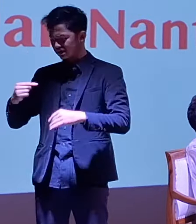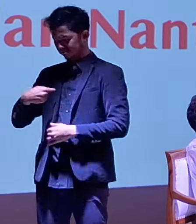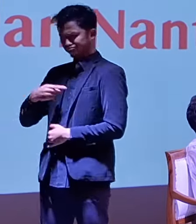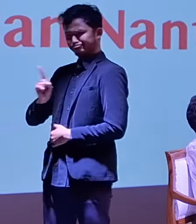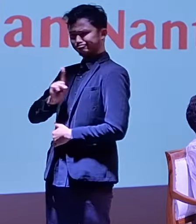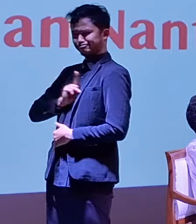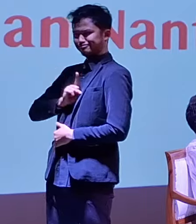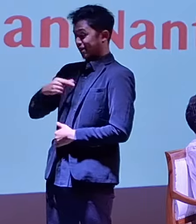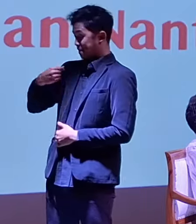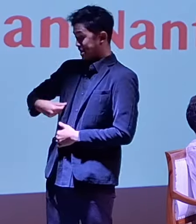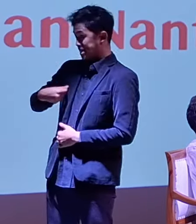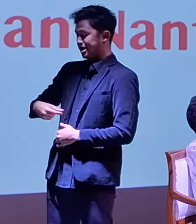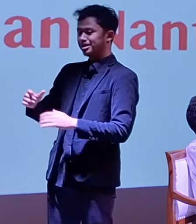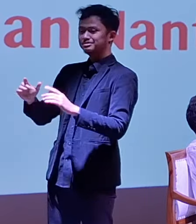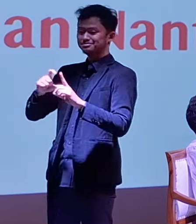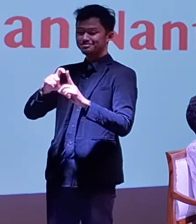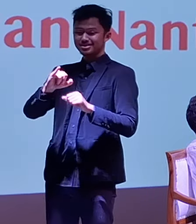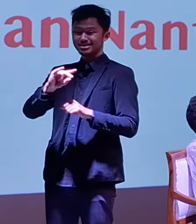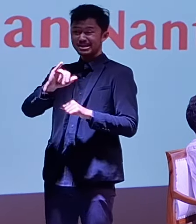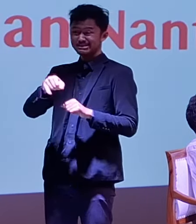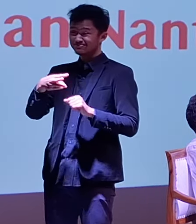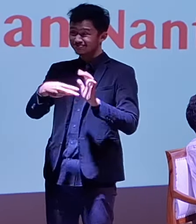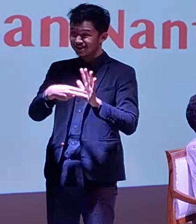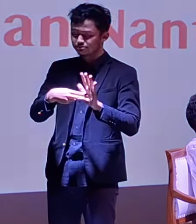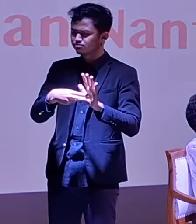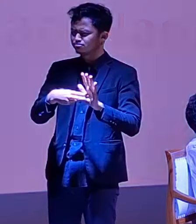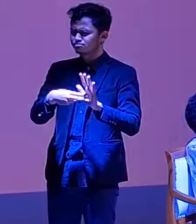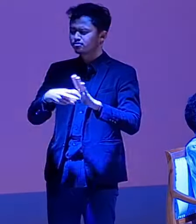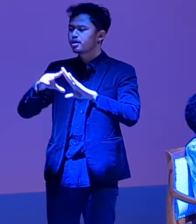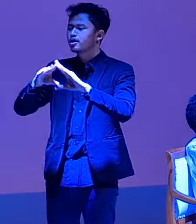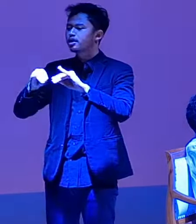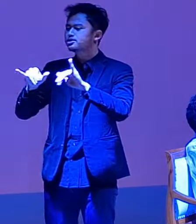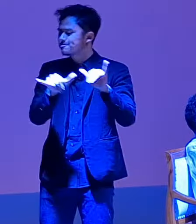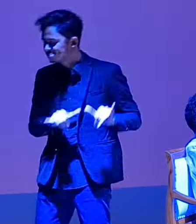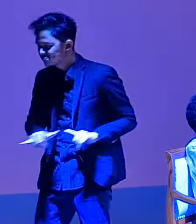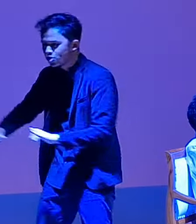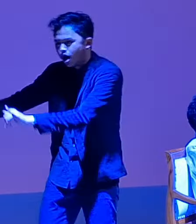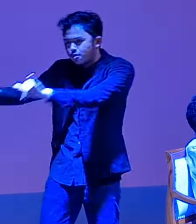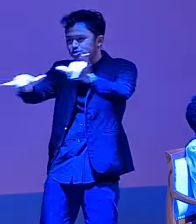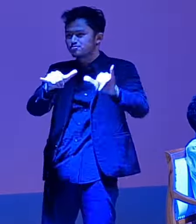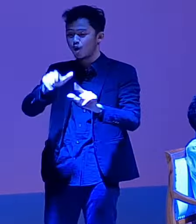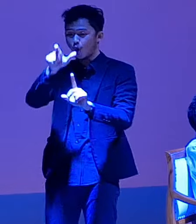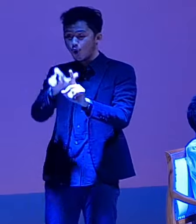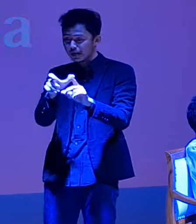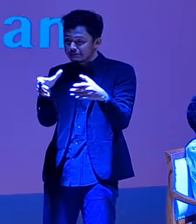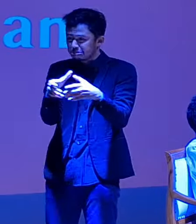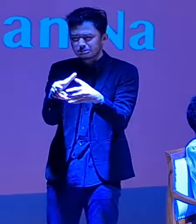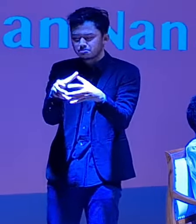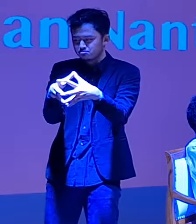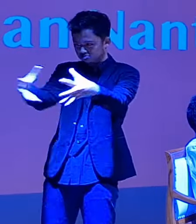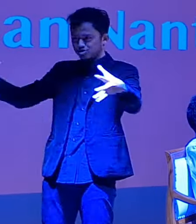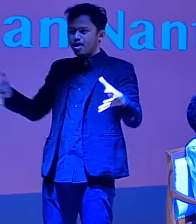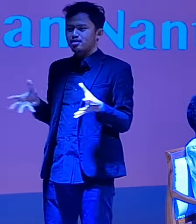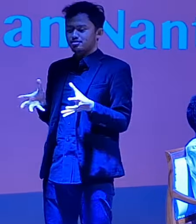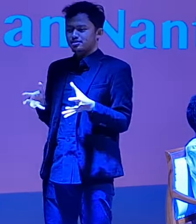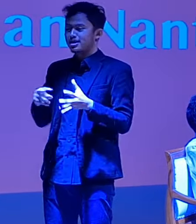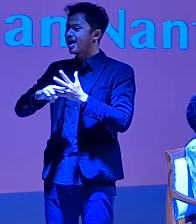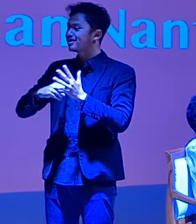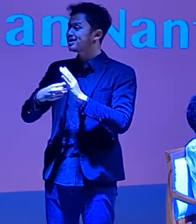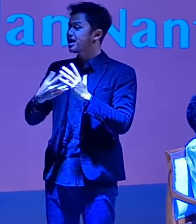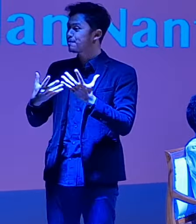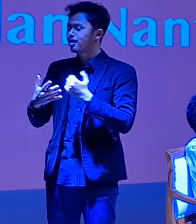kerja menterinya, bukan kerja dirjen, bukan. Itu adalah kerja kolosal melibatkan begitu banyak orang. Tapi prinsipnya negara